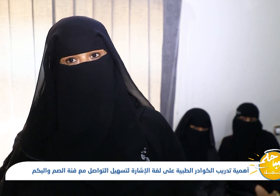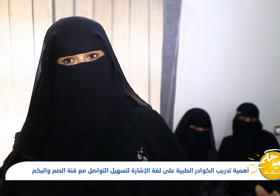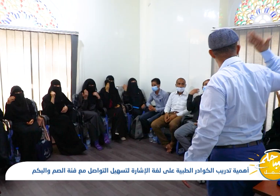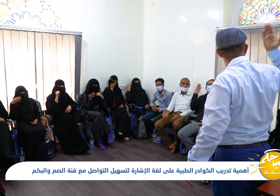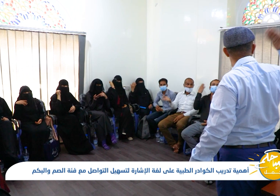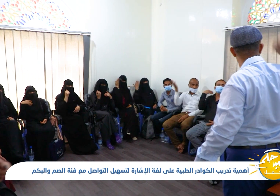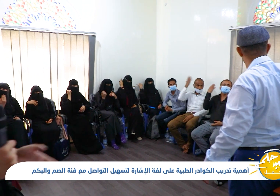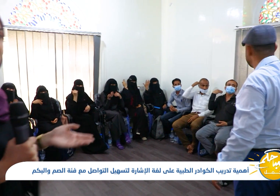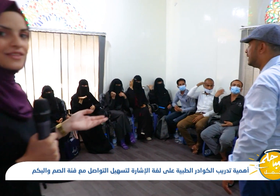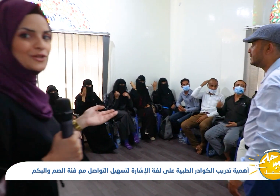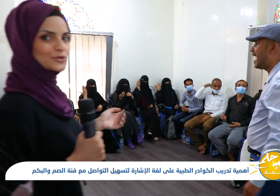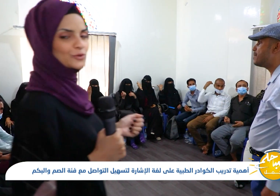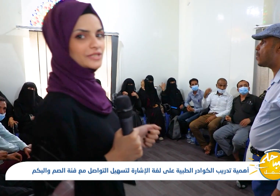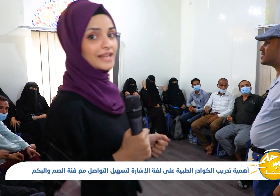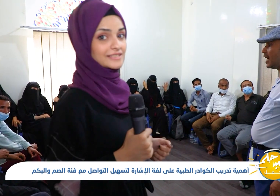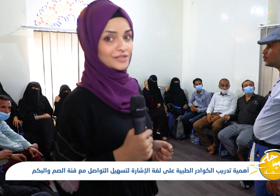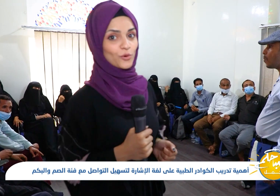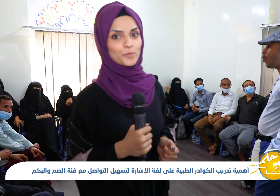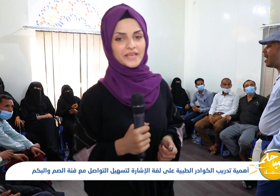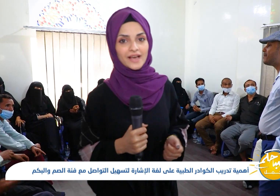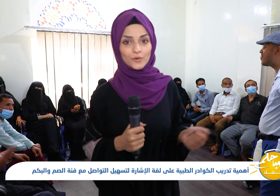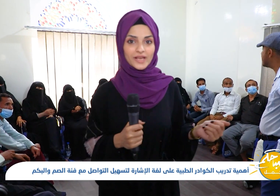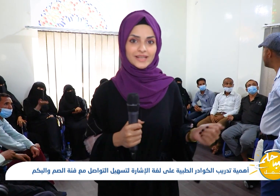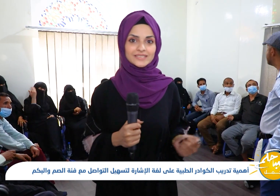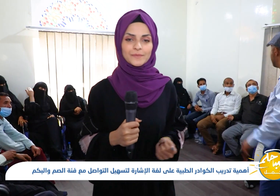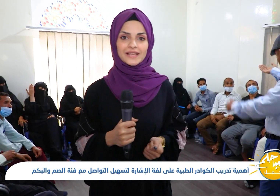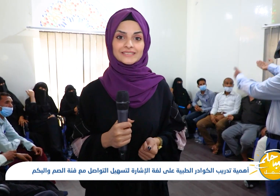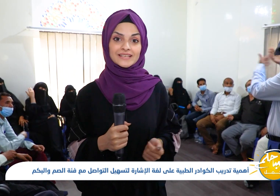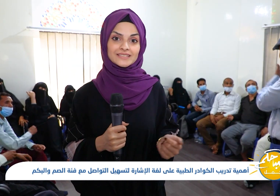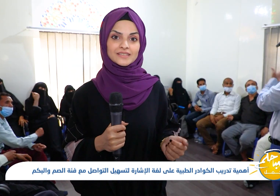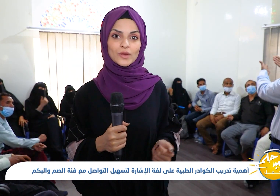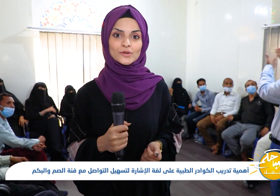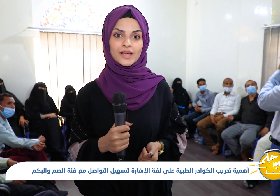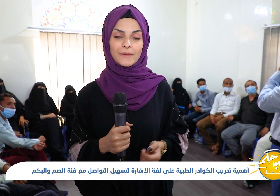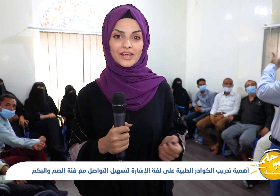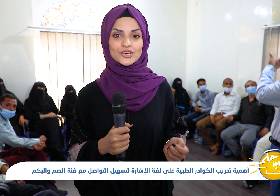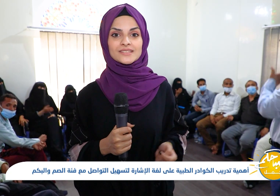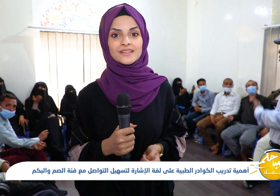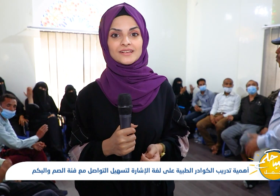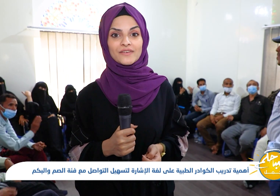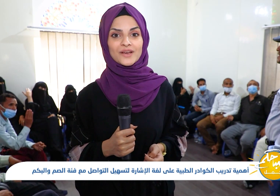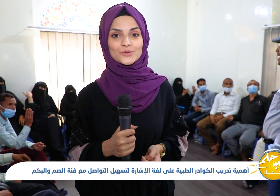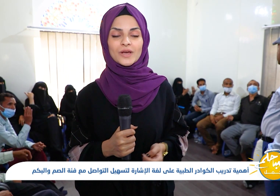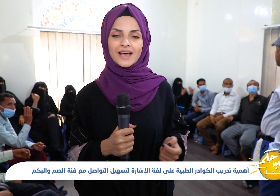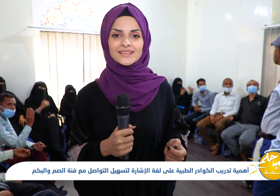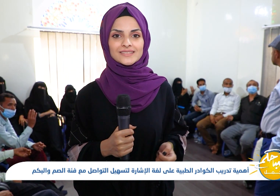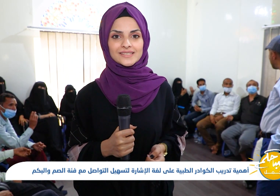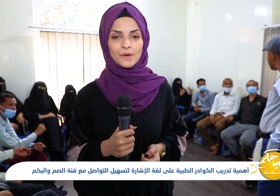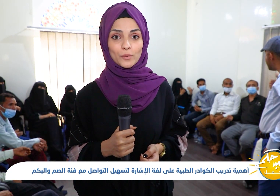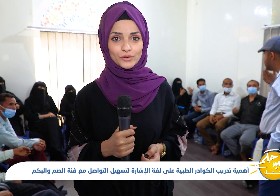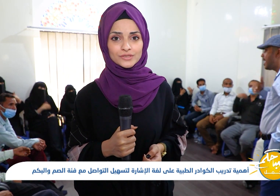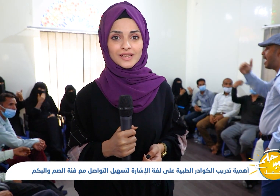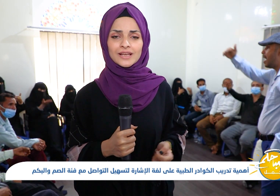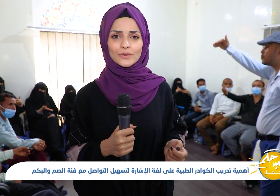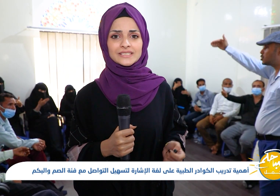أكثر. هذه الجهود التي يقوم بها هؤلاء الأطباء لتعزيز التواصل مع الأشخاص الذين فقدوا حاسة